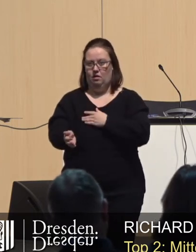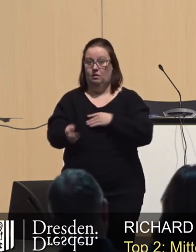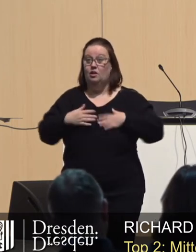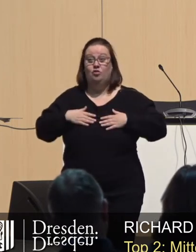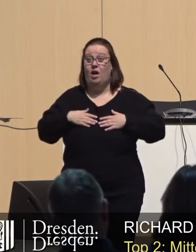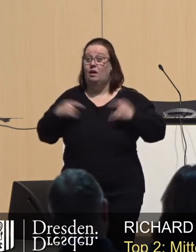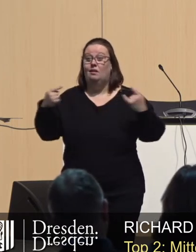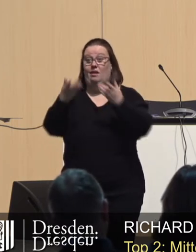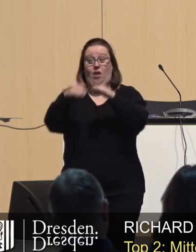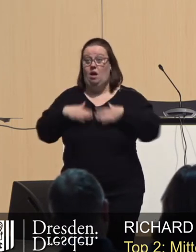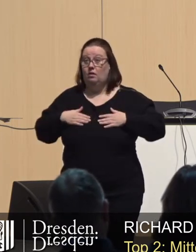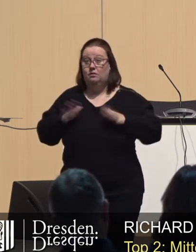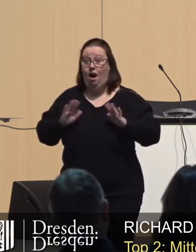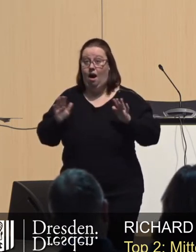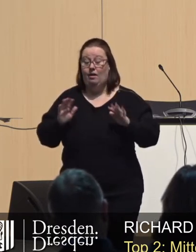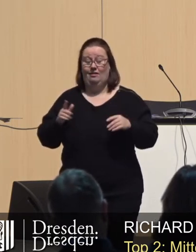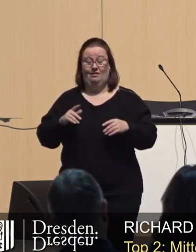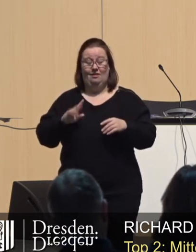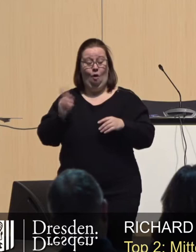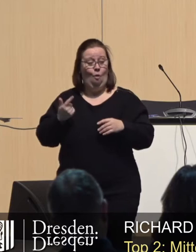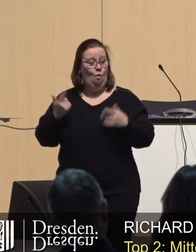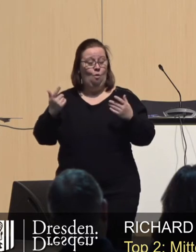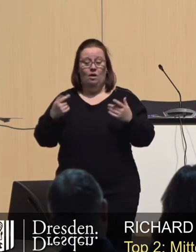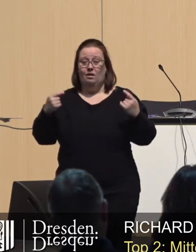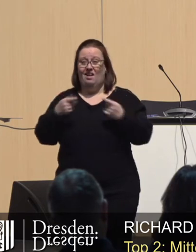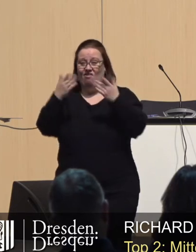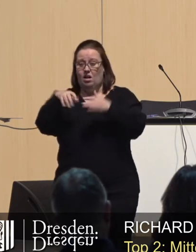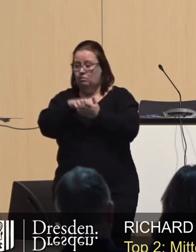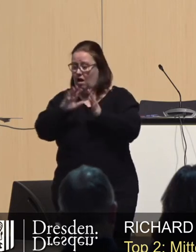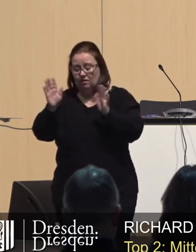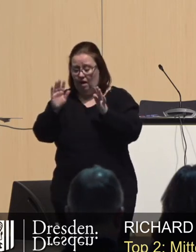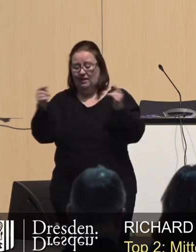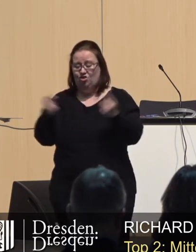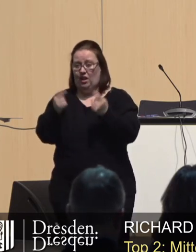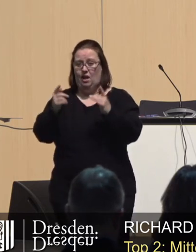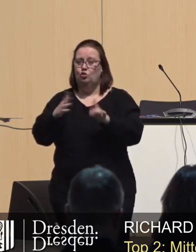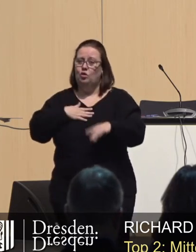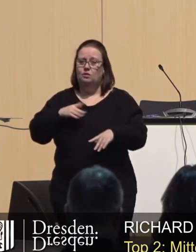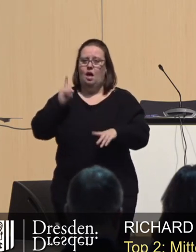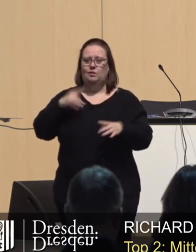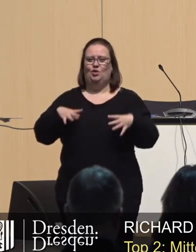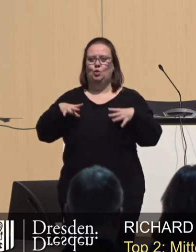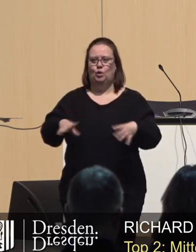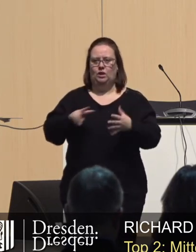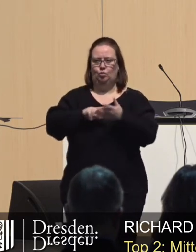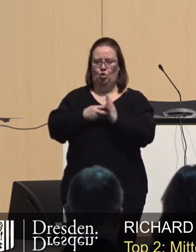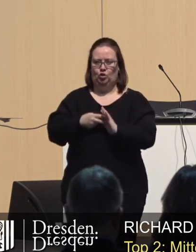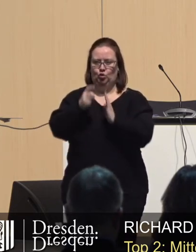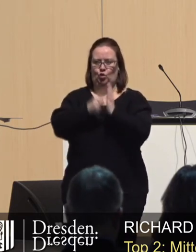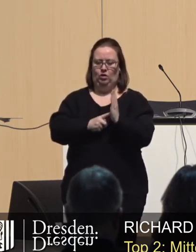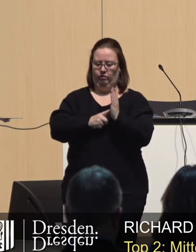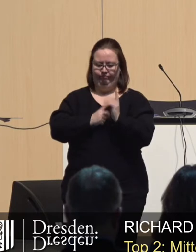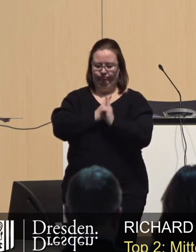weil wir gegen Weihnachten sind, nicht weil wir gegen Weihnachtsmärkte sind, sondern weil wir es aus gesundheitspolitischen Gründen nicht vertreten